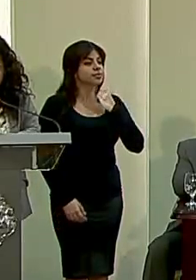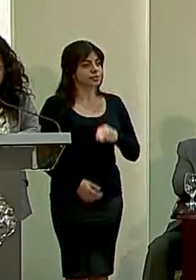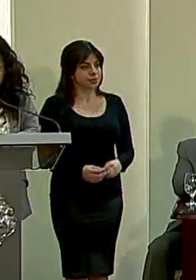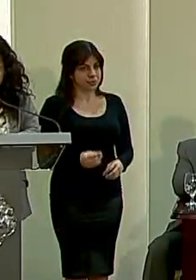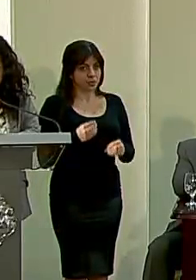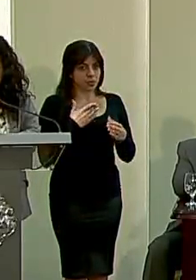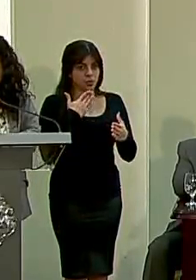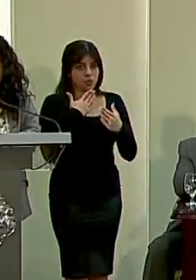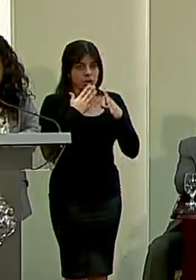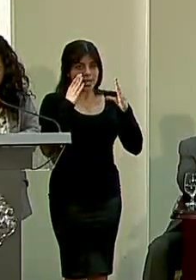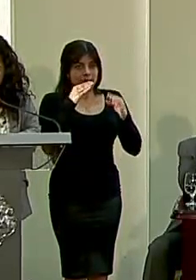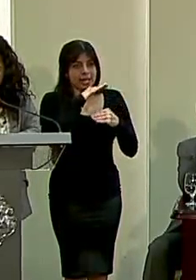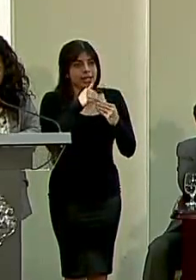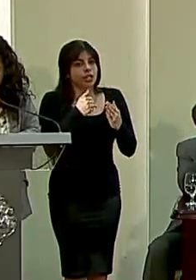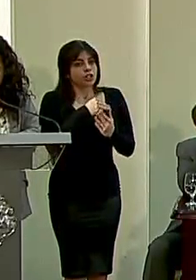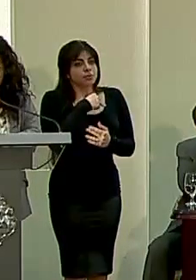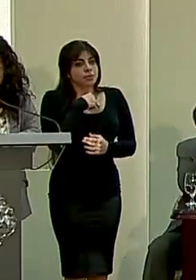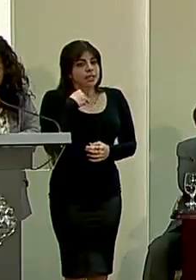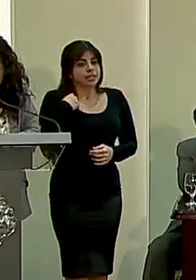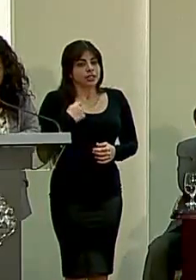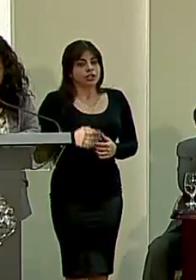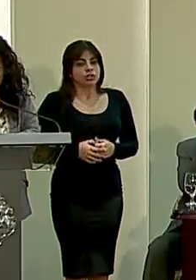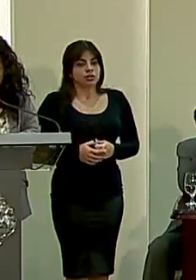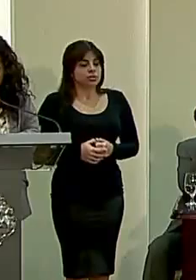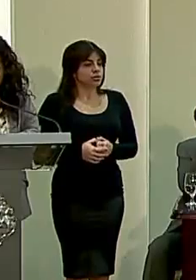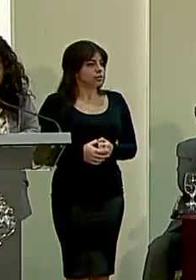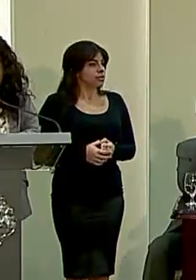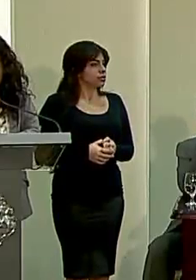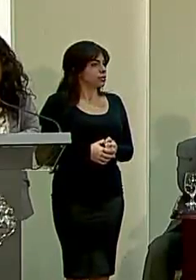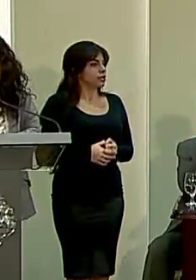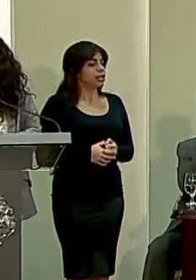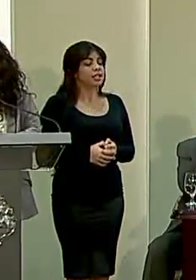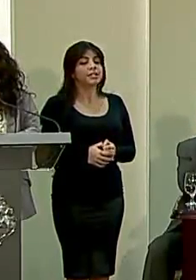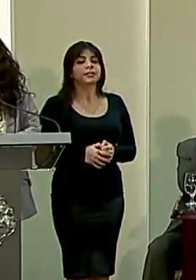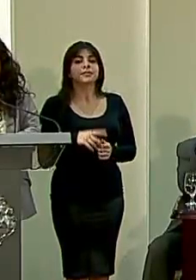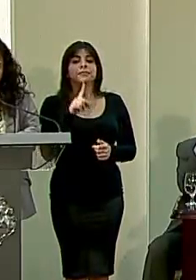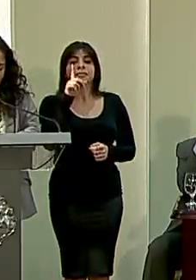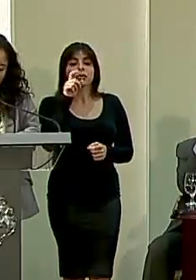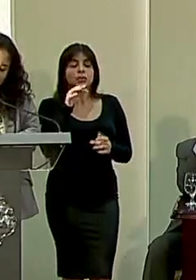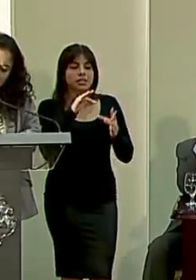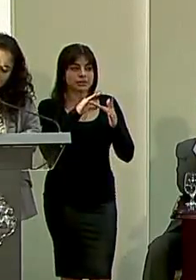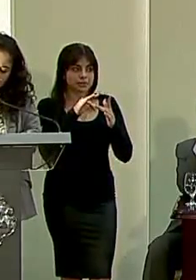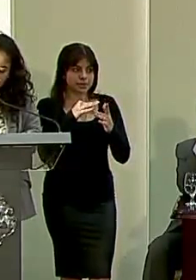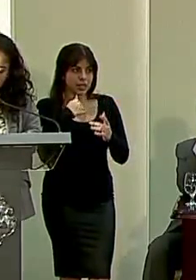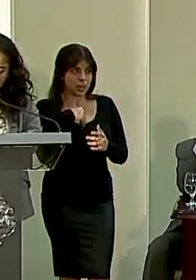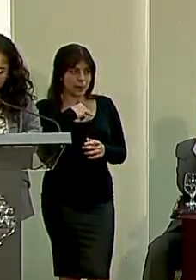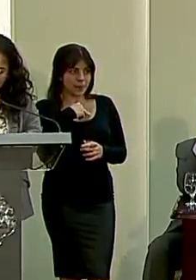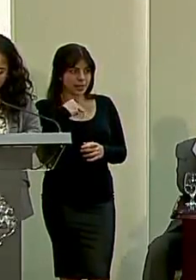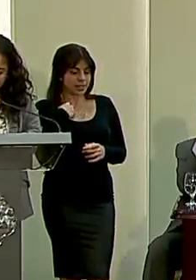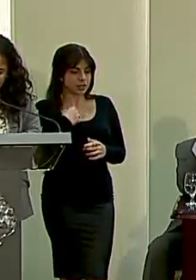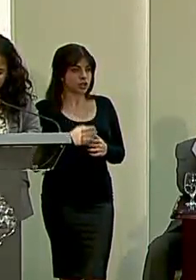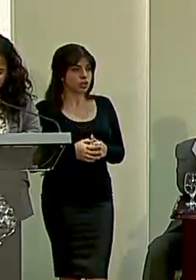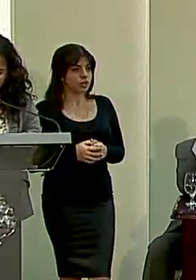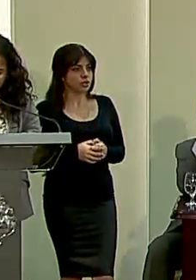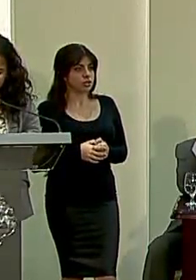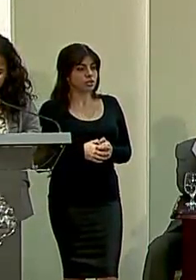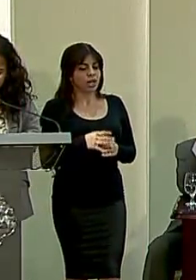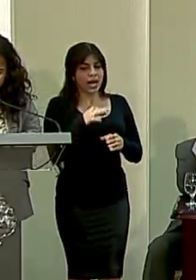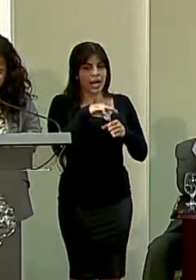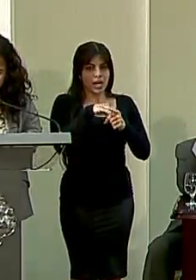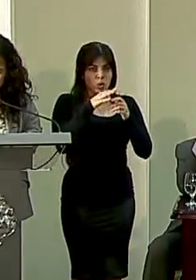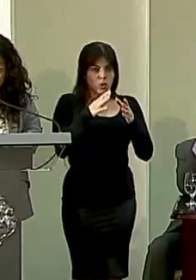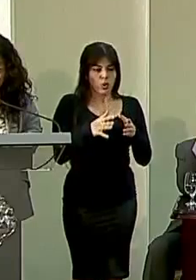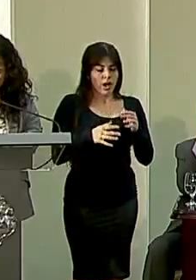Muy buenas tardes, señores ministros. La pregunta en especial al señor ministro de